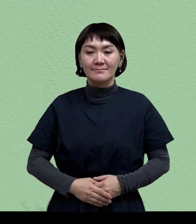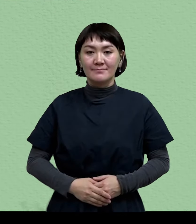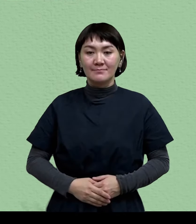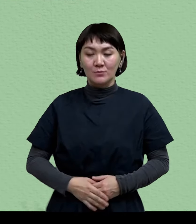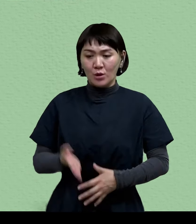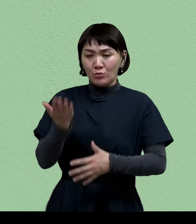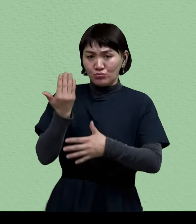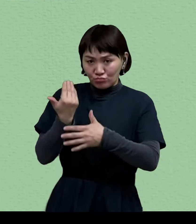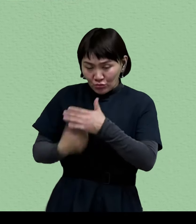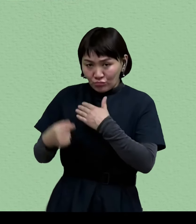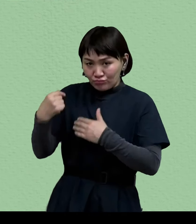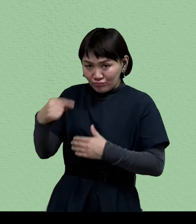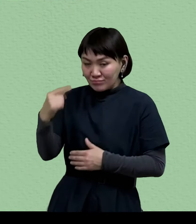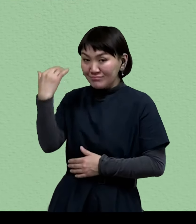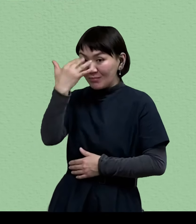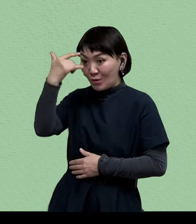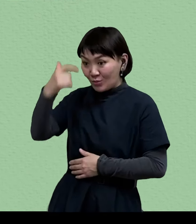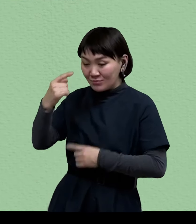Төрөлхийн сохор хүнийг эдгэв.